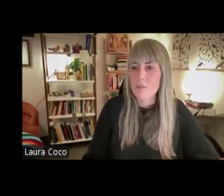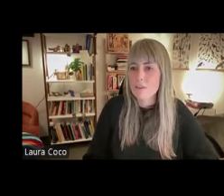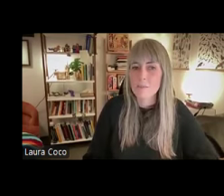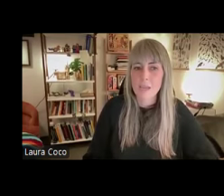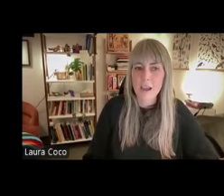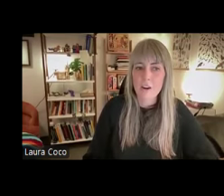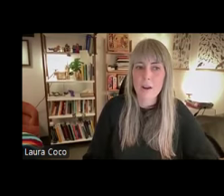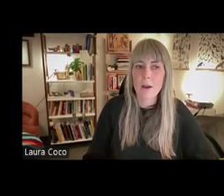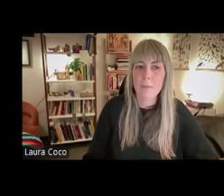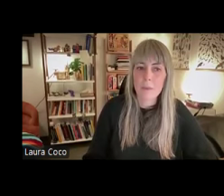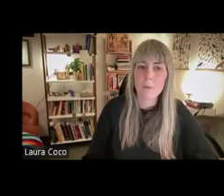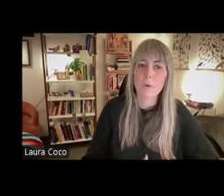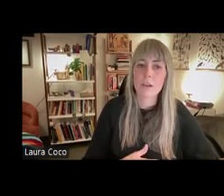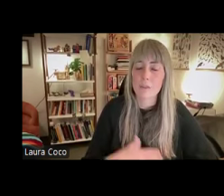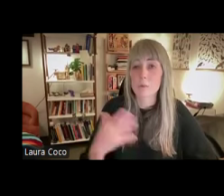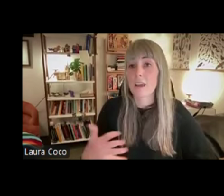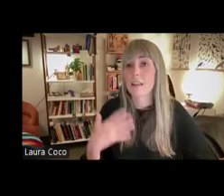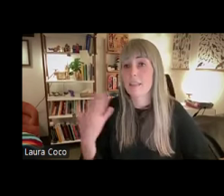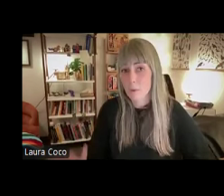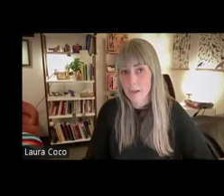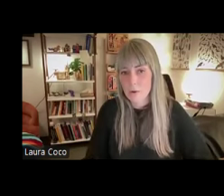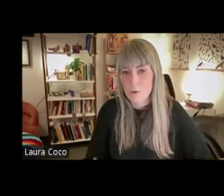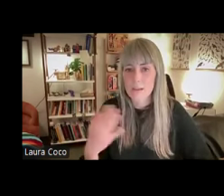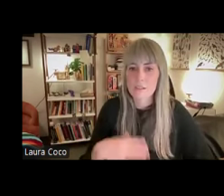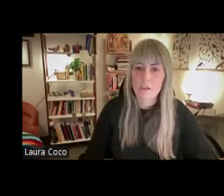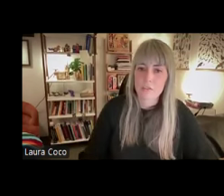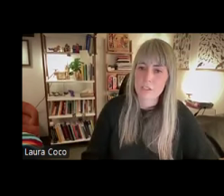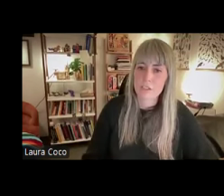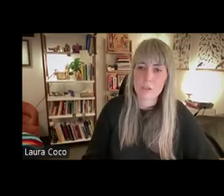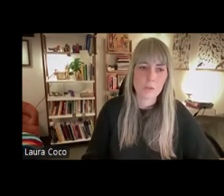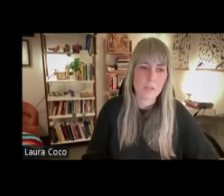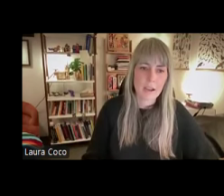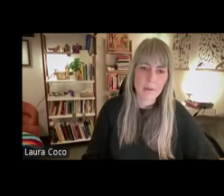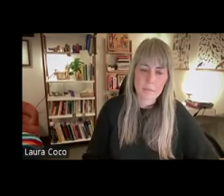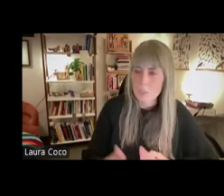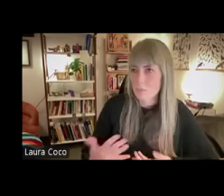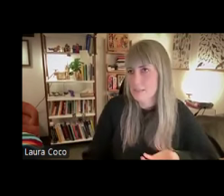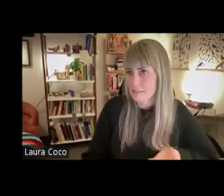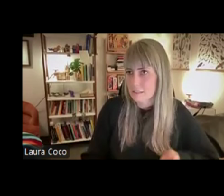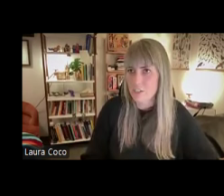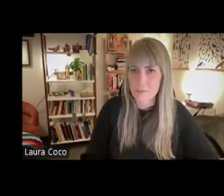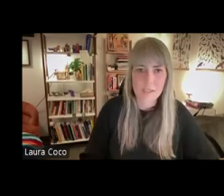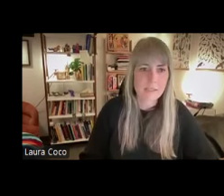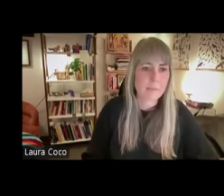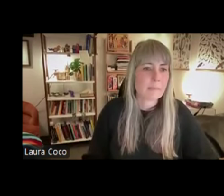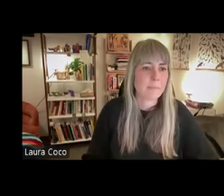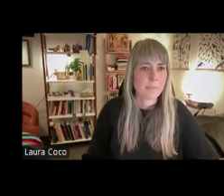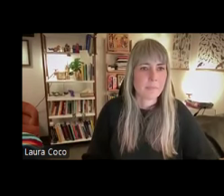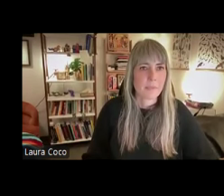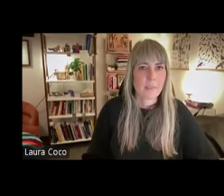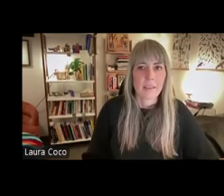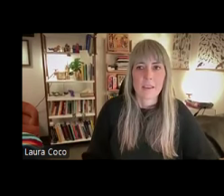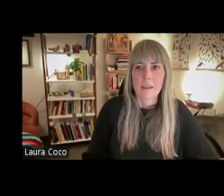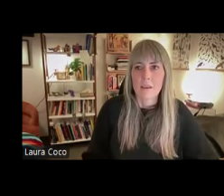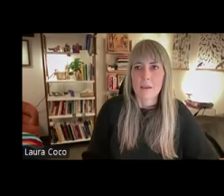sí o about no 3 tengo times pérdida higher among auditiva, people who ah, said that they work in noise había versus those who did not, which makes 3.29% logical mayor número de sense. personas que